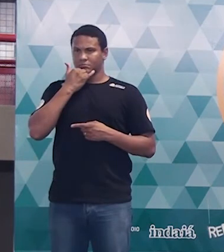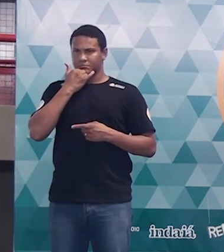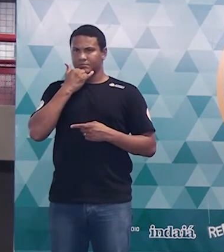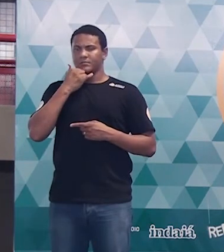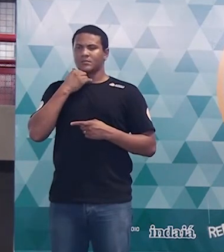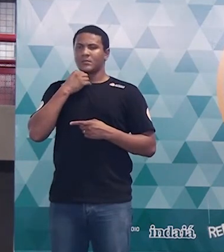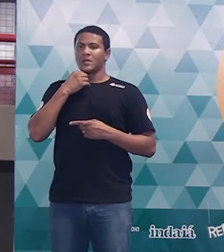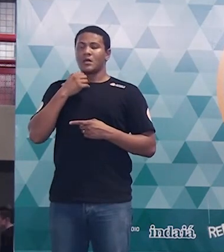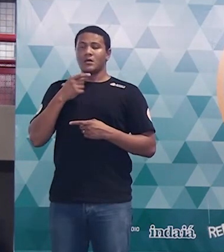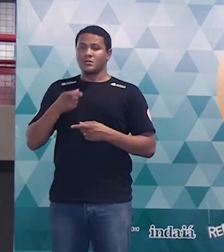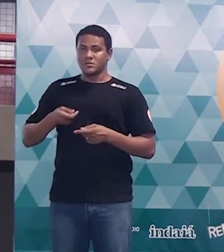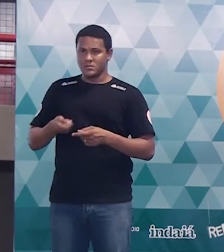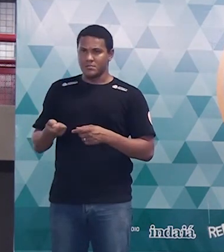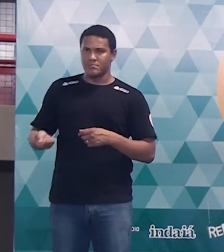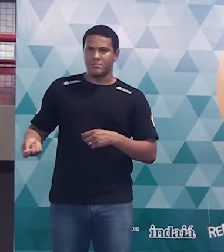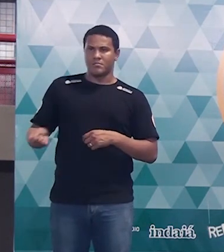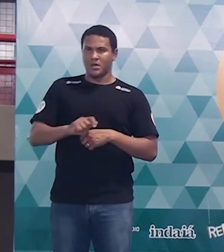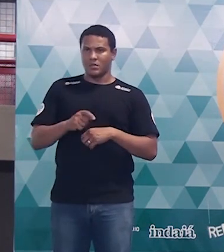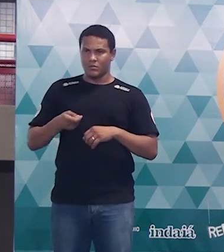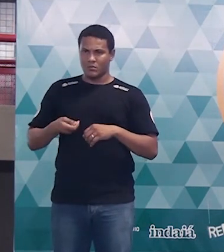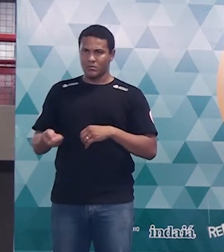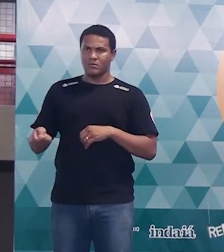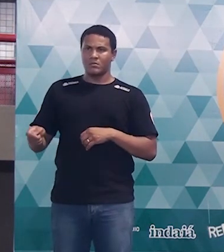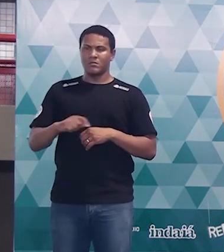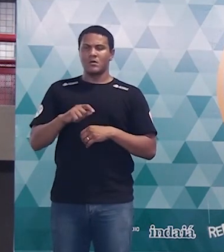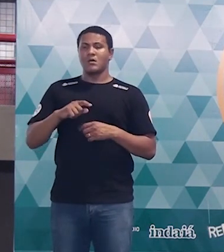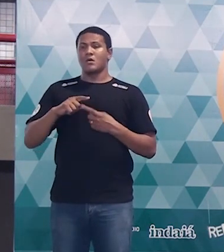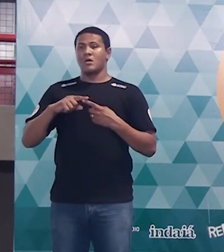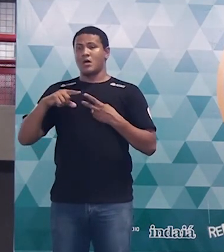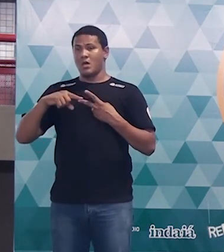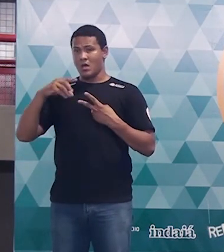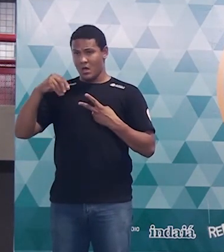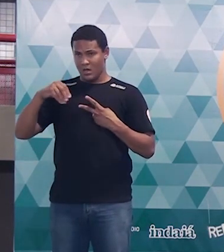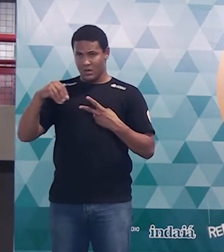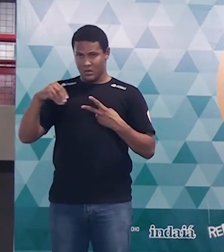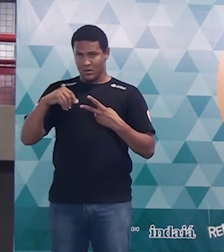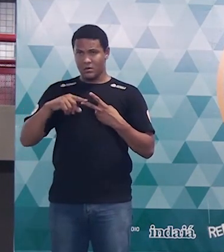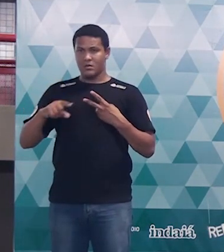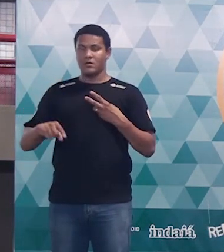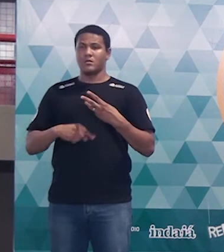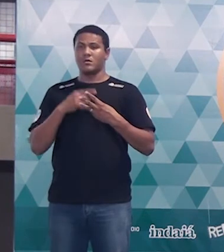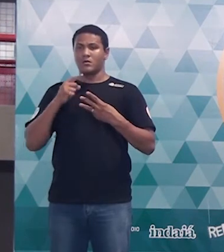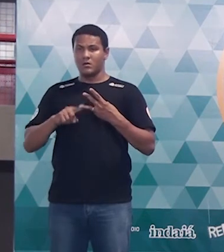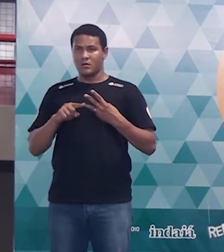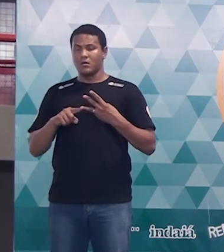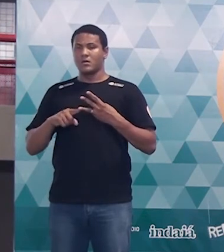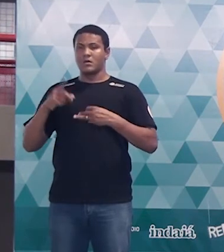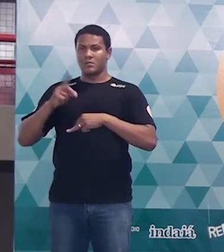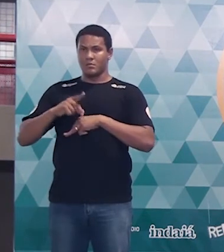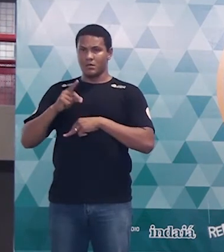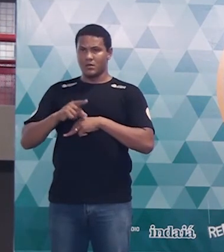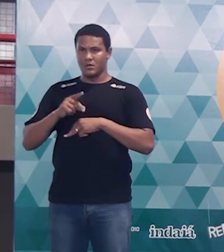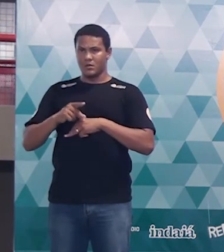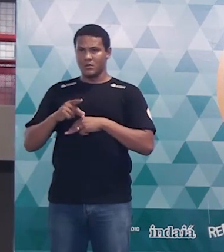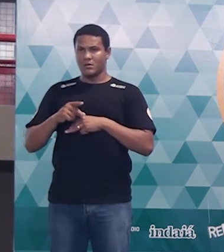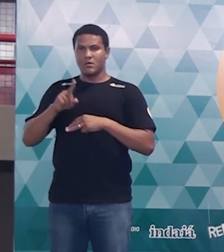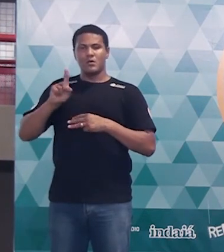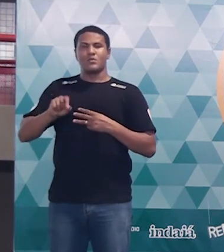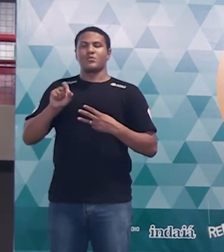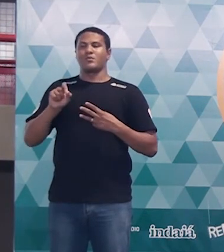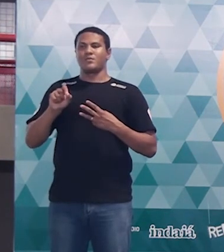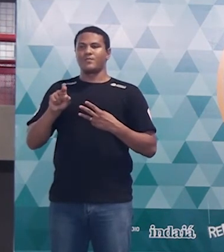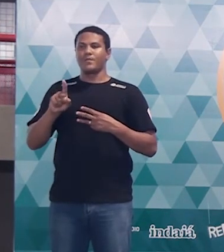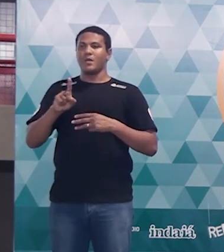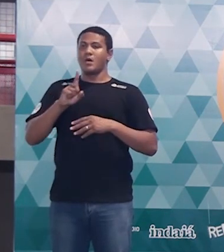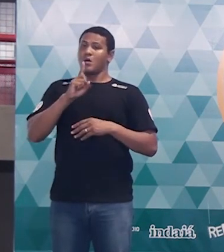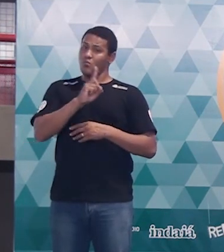de cimento, areia e brita são diretamente proporcionais a quem? A 1, a